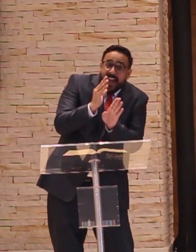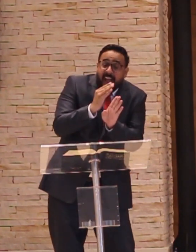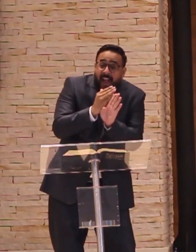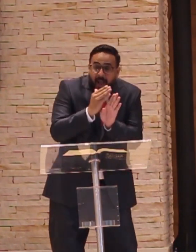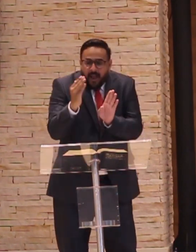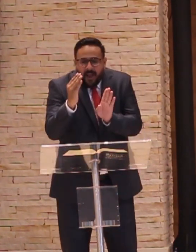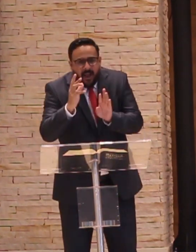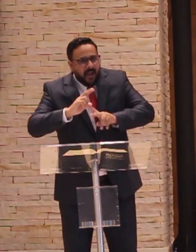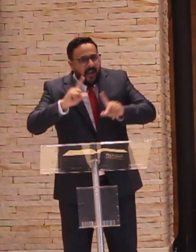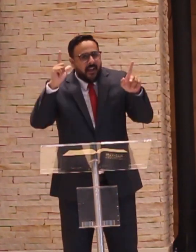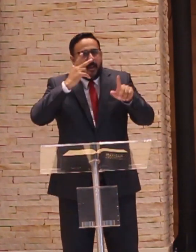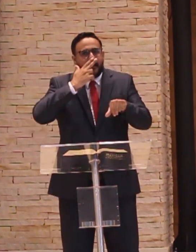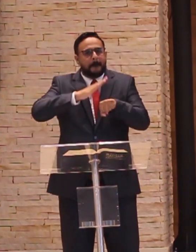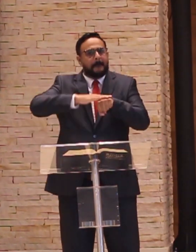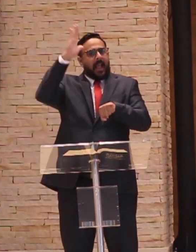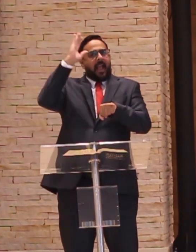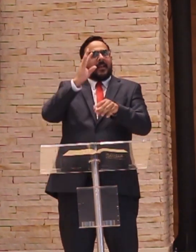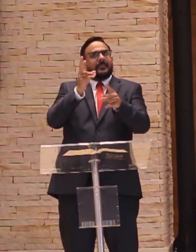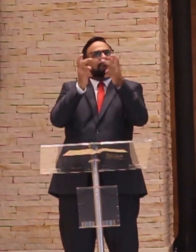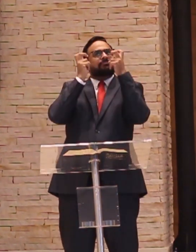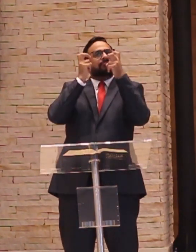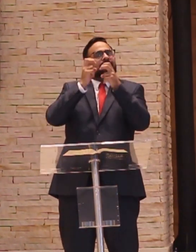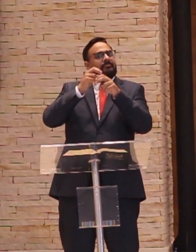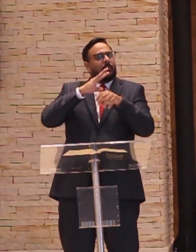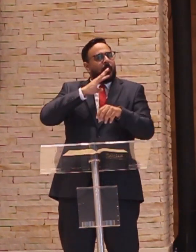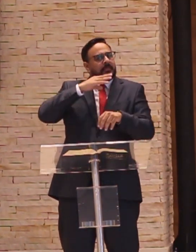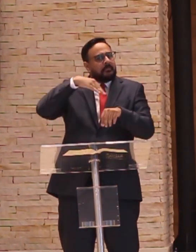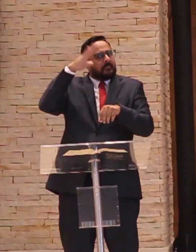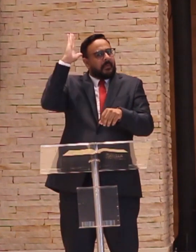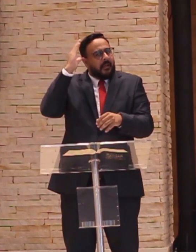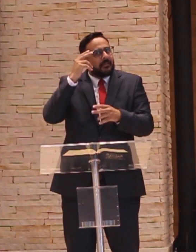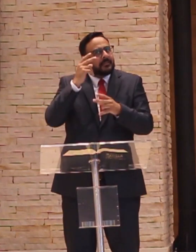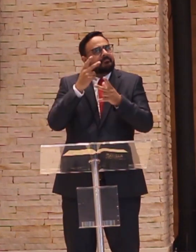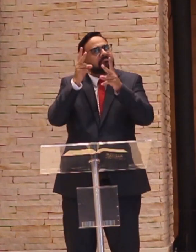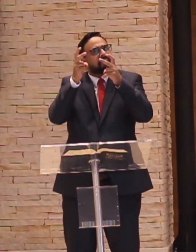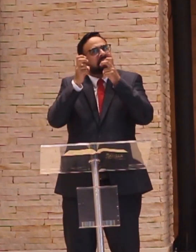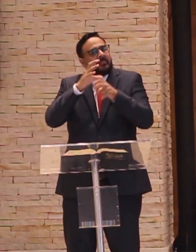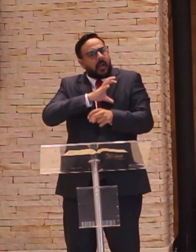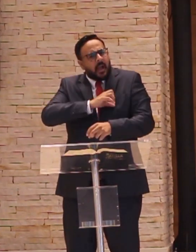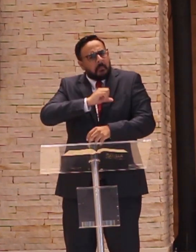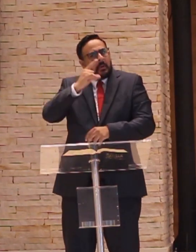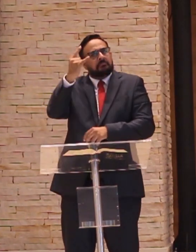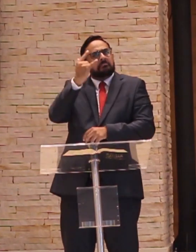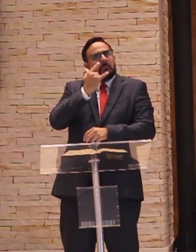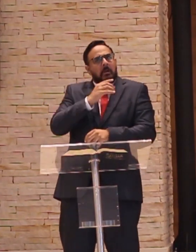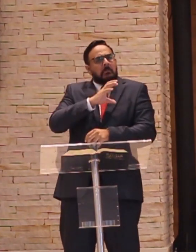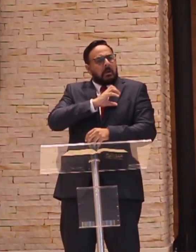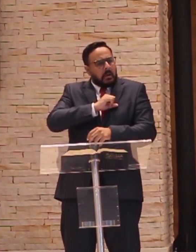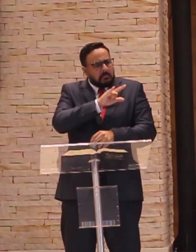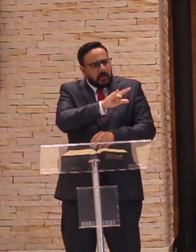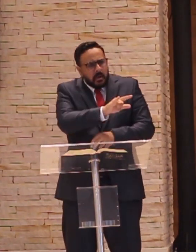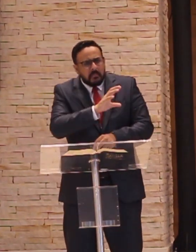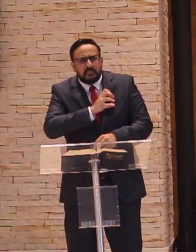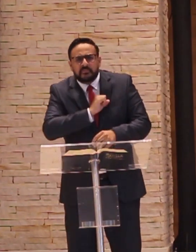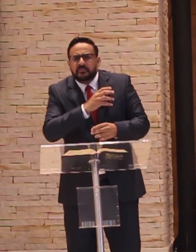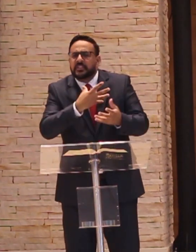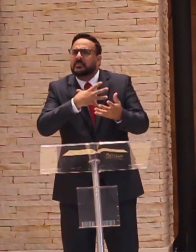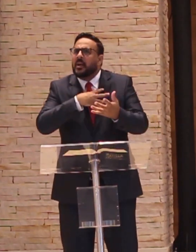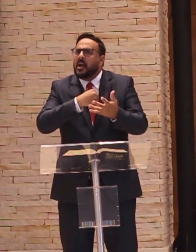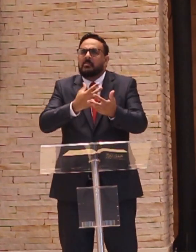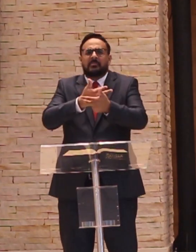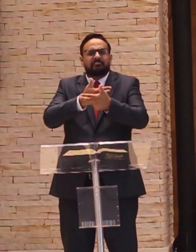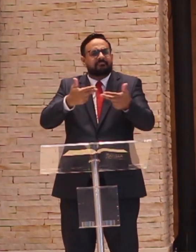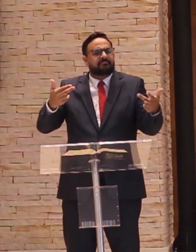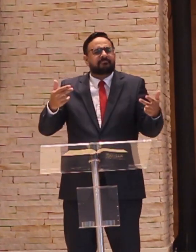a vida de Abraão mudou totalmente. O Abraão que era antes daquele encontro com Deus se tornou um